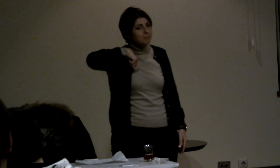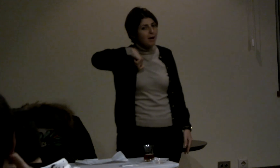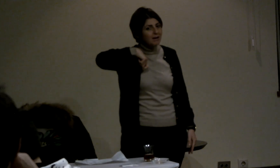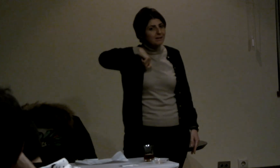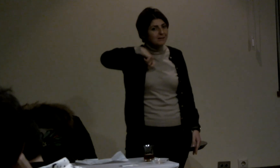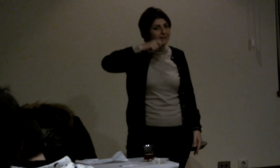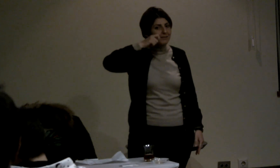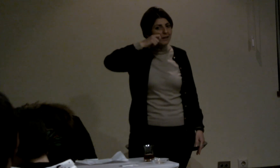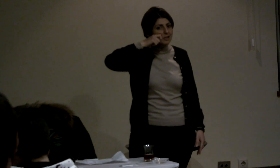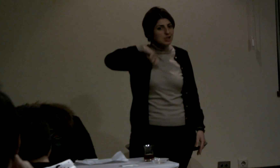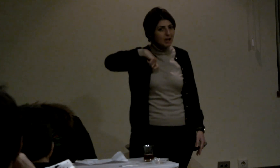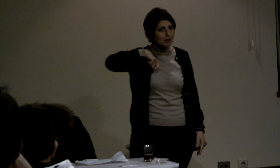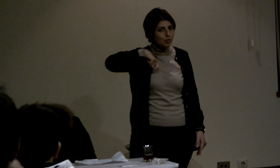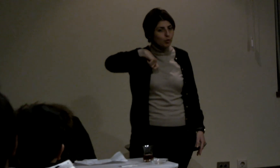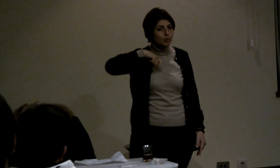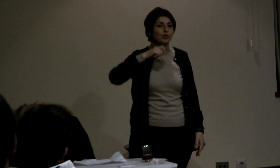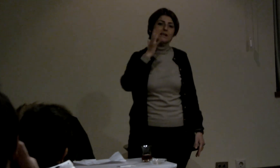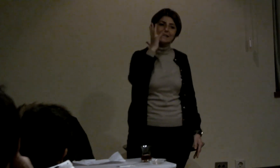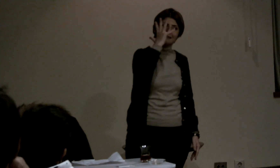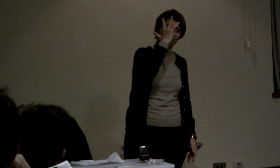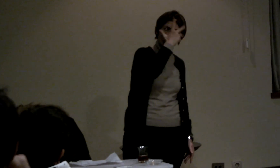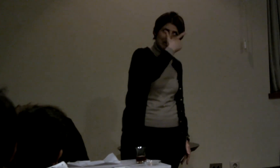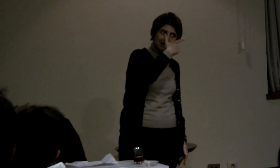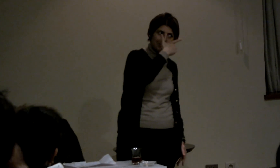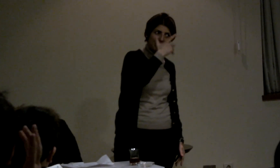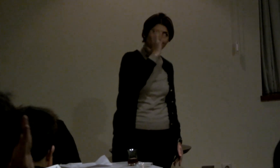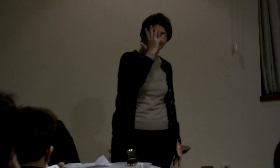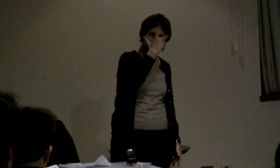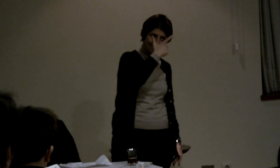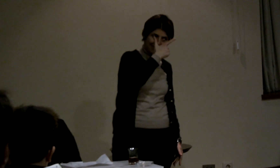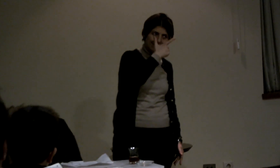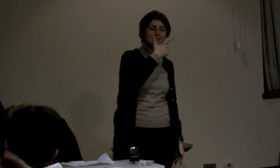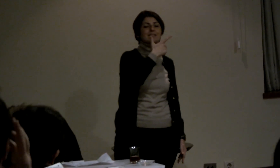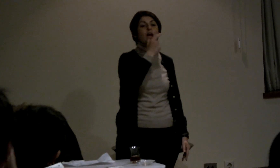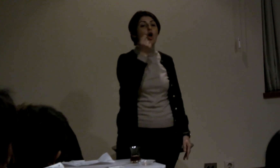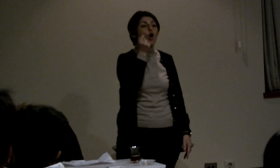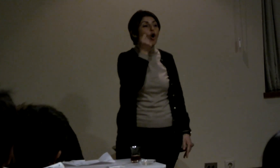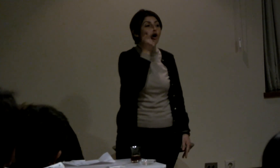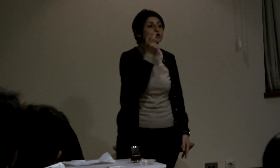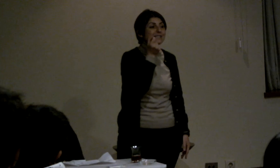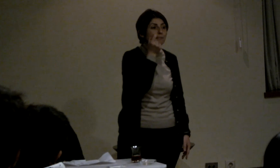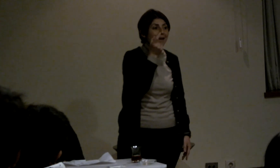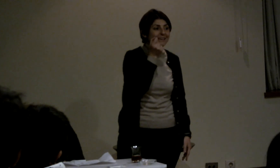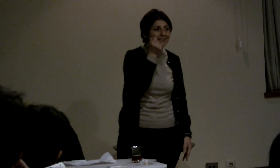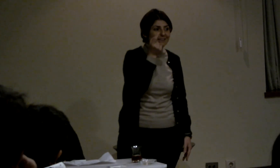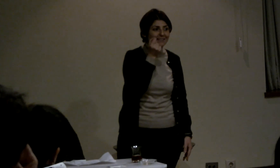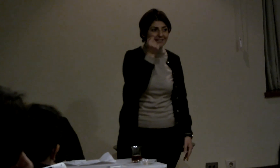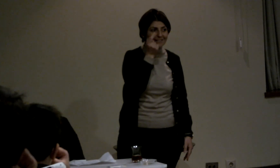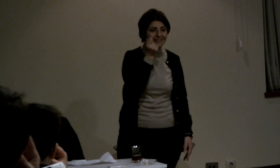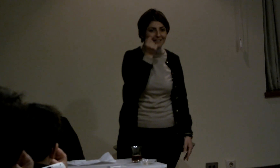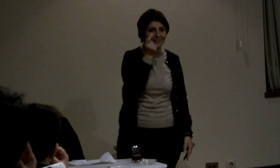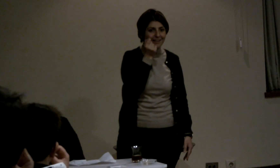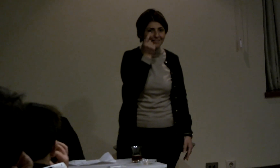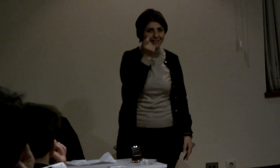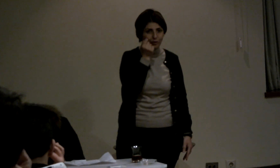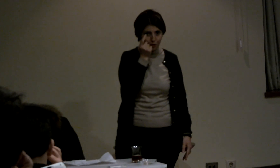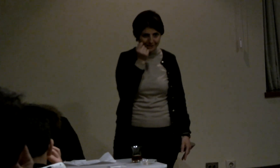Utanmak, aşağıya doğru ya da utanmak, evet. Özlemek, evet,